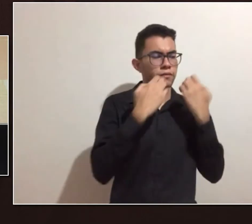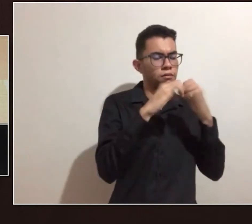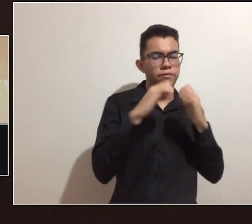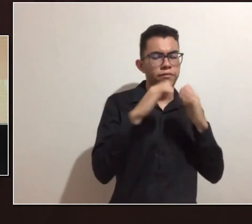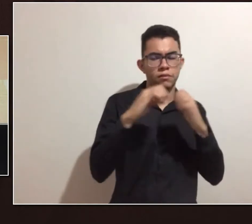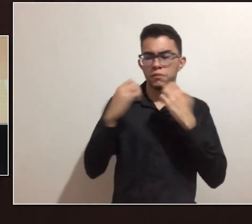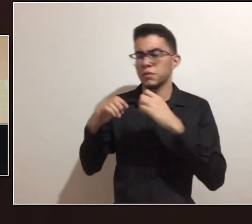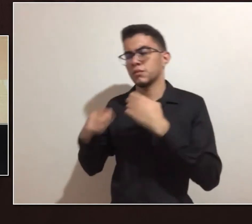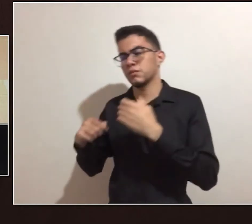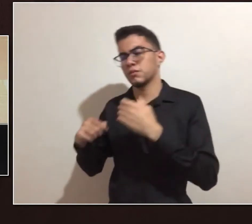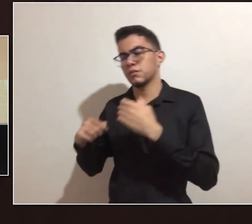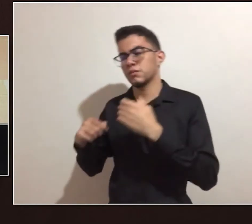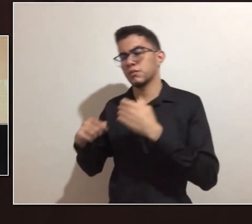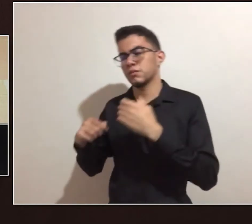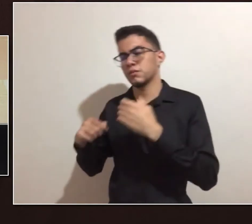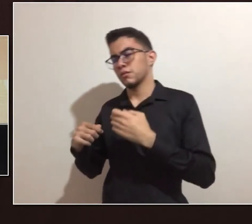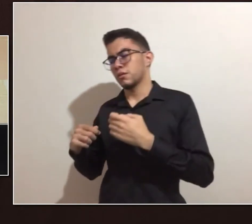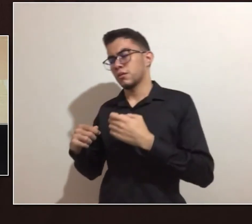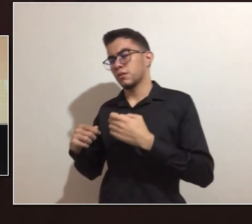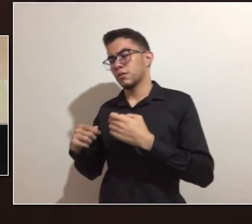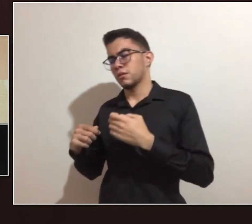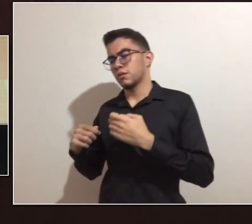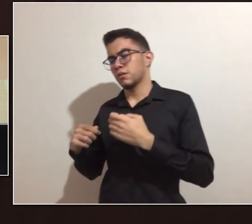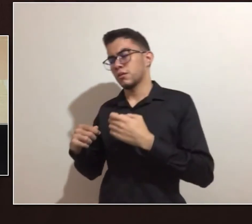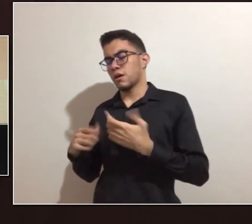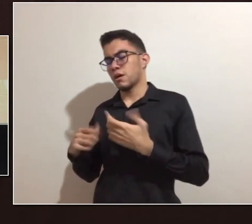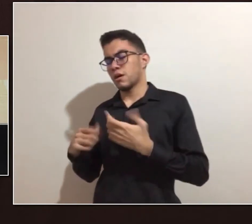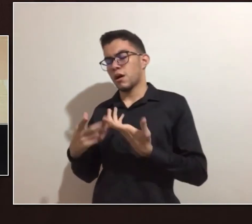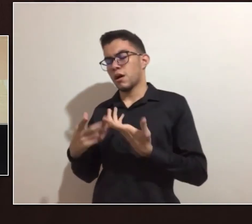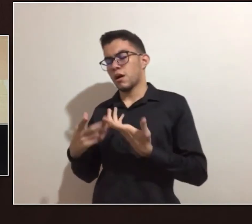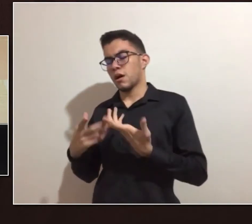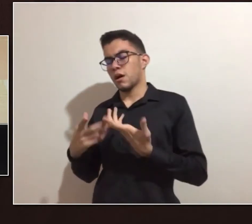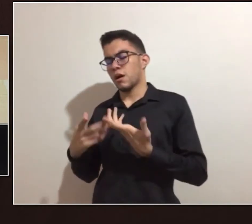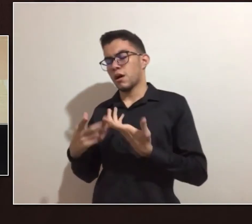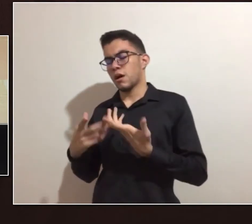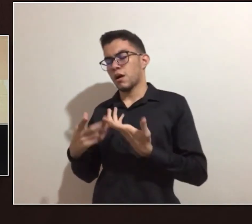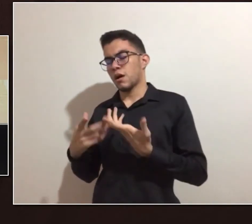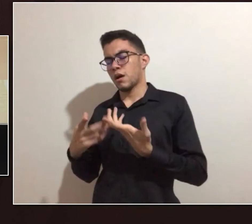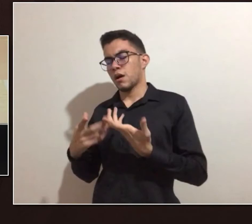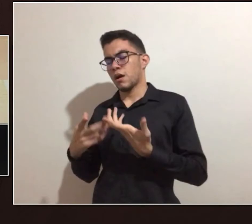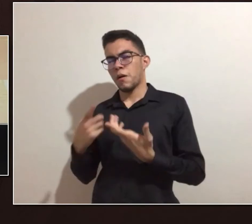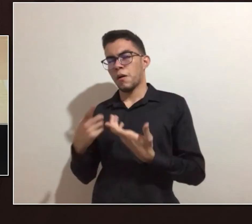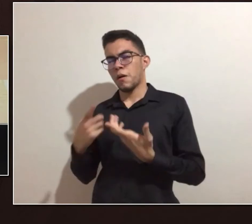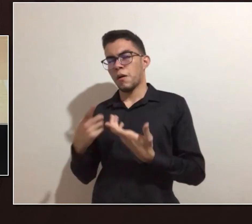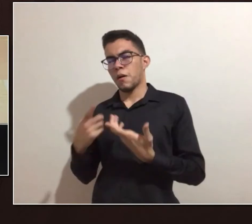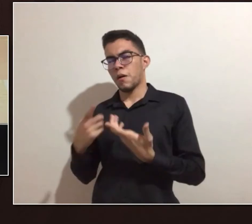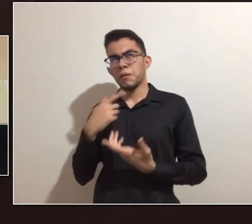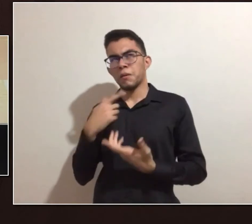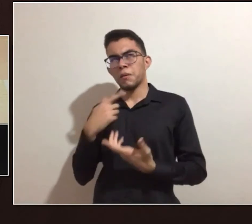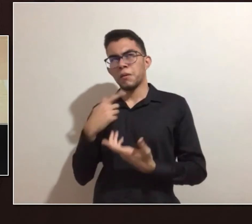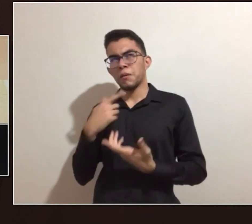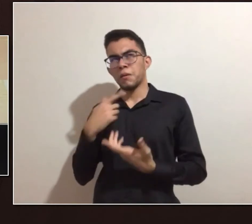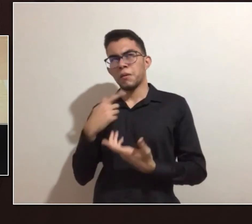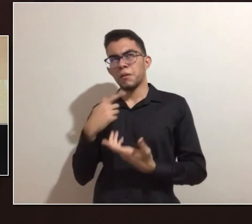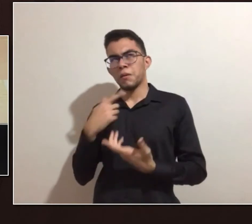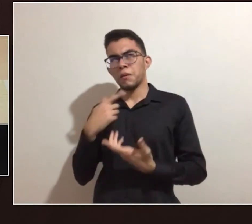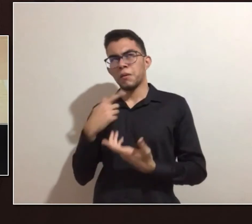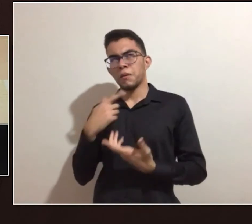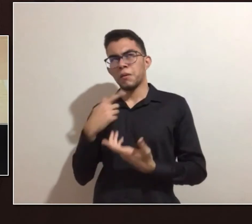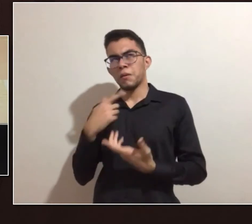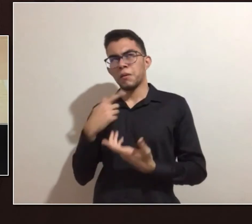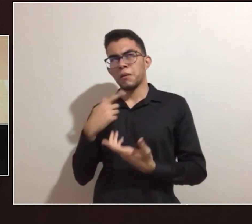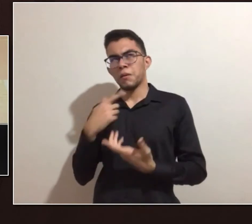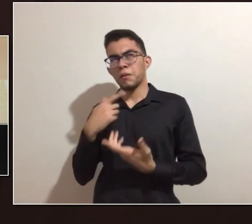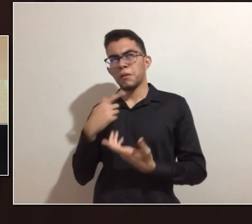pessoa. Mas quanto mais eu olhava para ele, eu suava frio. Senhor Jesus, como é que eu começo? Senhor